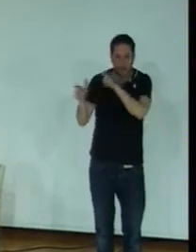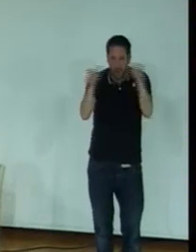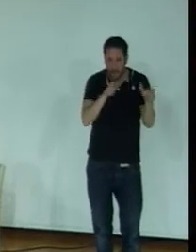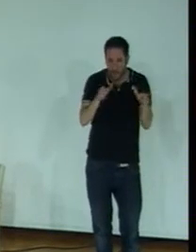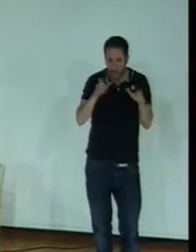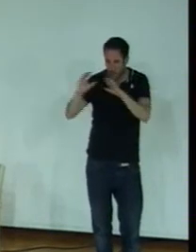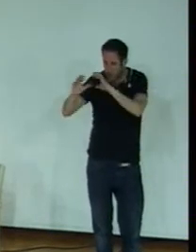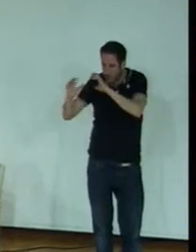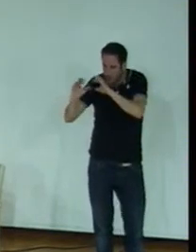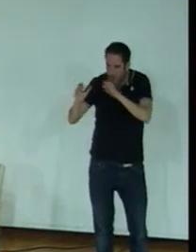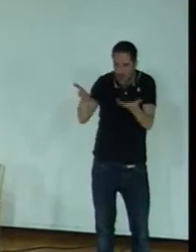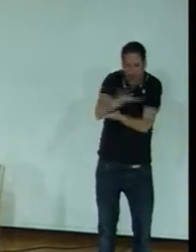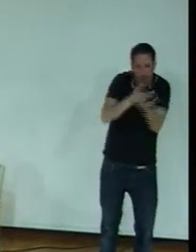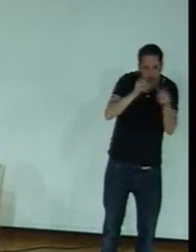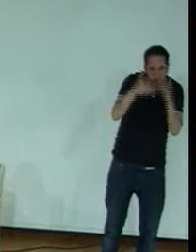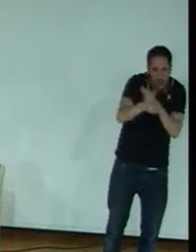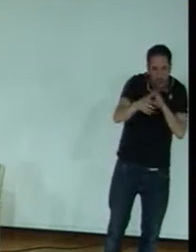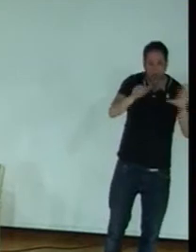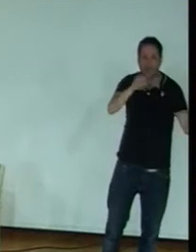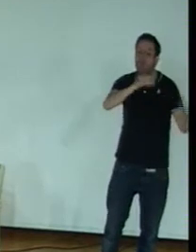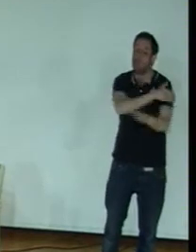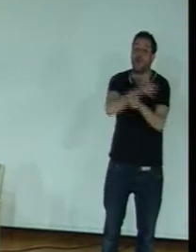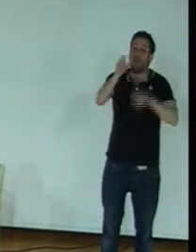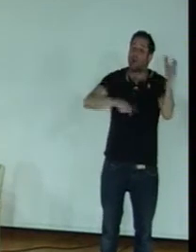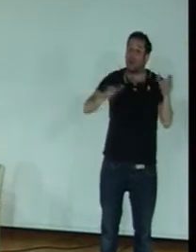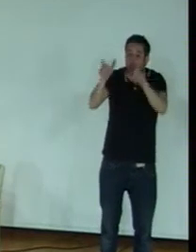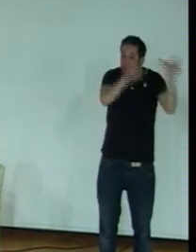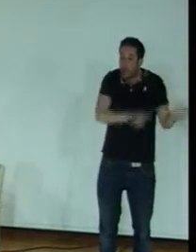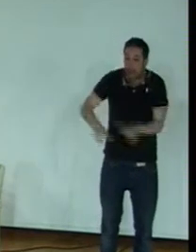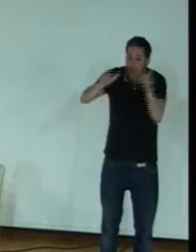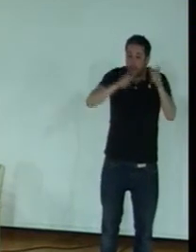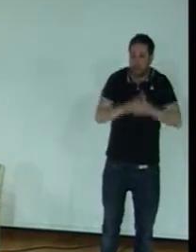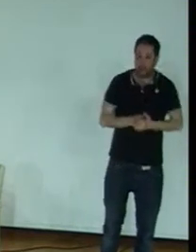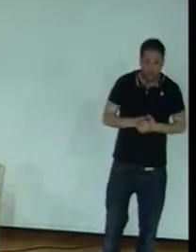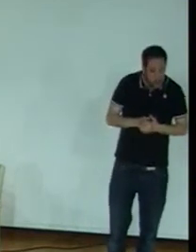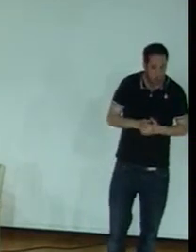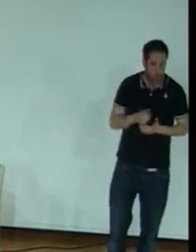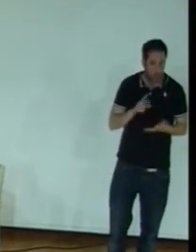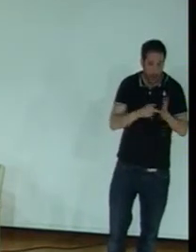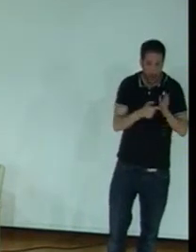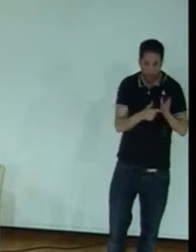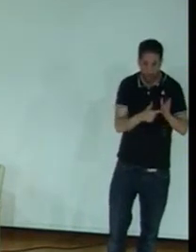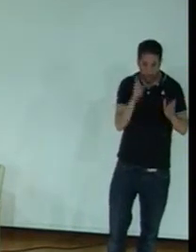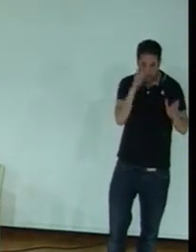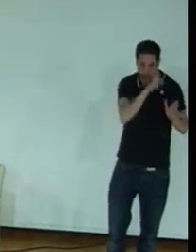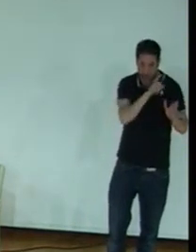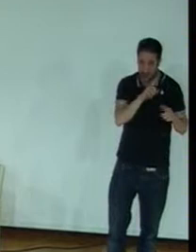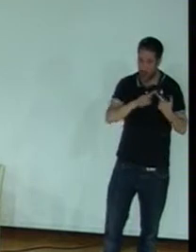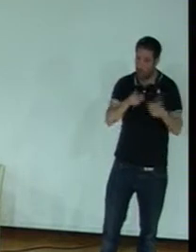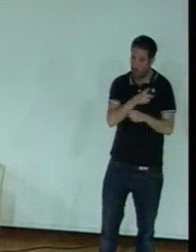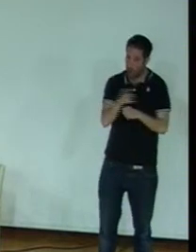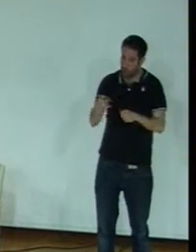les communications et les échanges sur Internet de 60 millions de personnes. Ça me paraît assez difficile techniquement et ça me paraît un petit peu